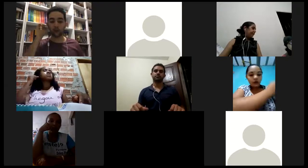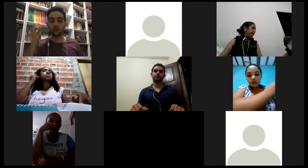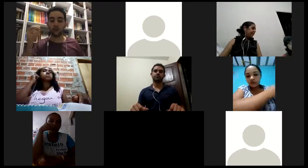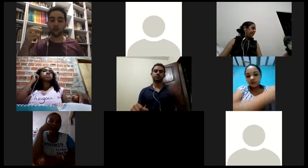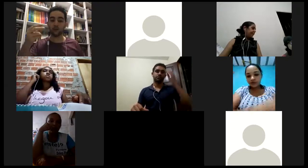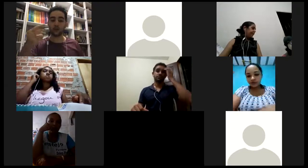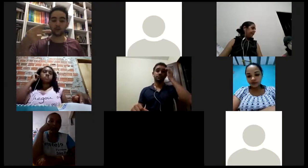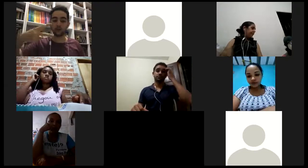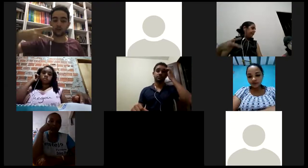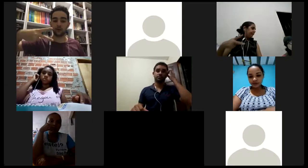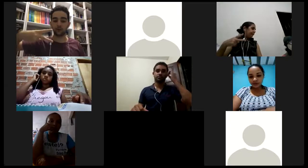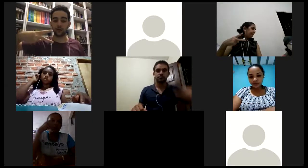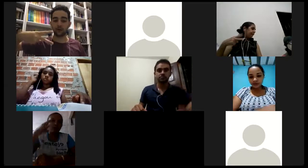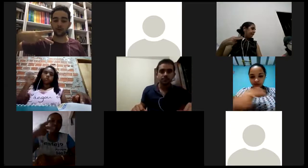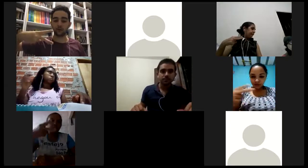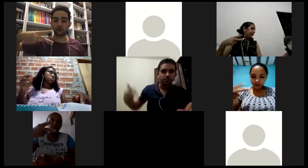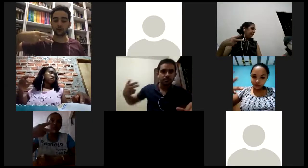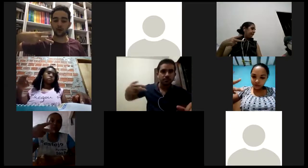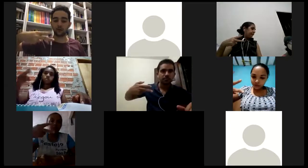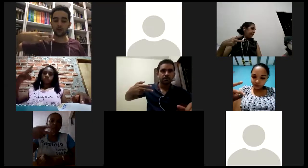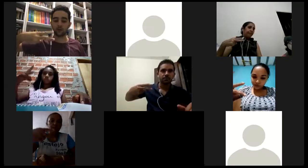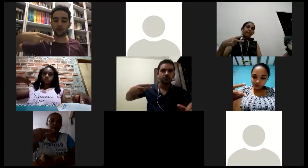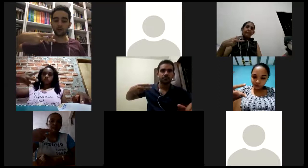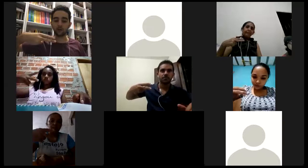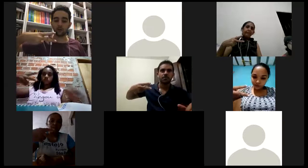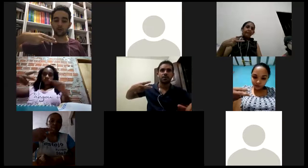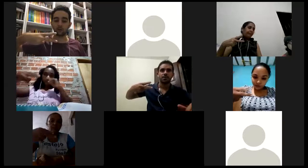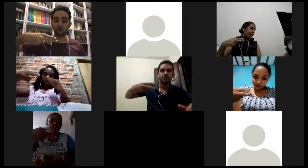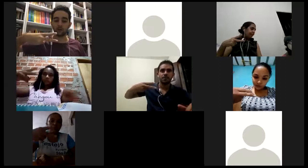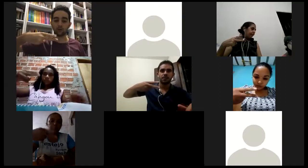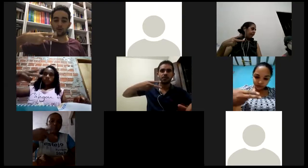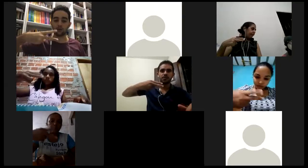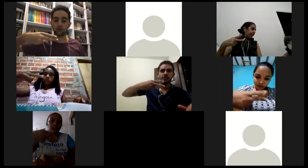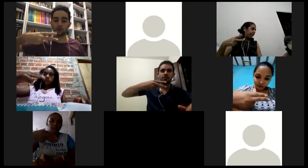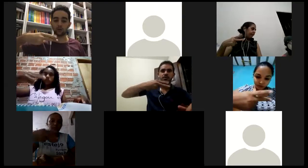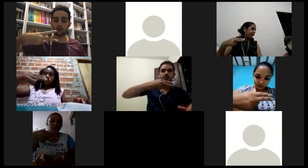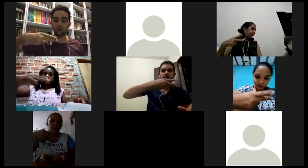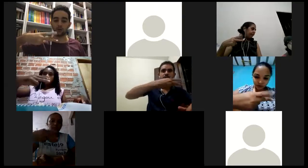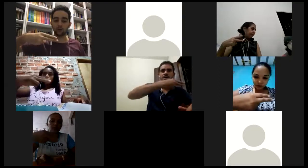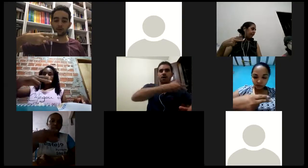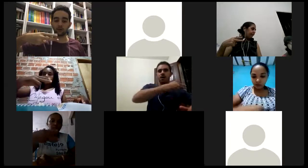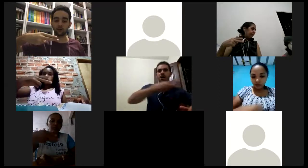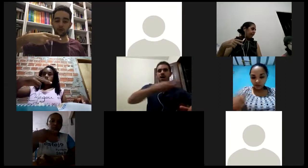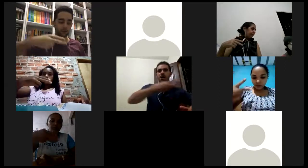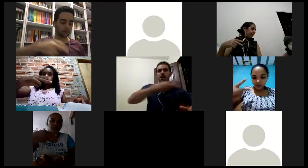Tesoura, configuração de mão em V na horizontal e corto. Tesoura.